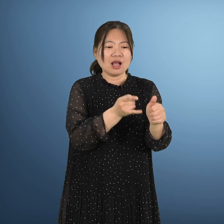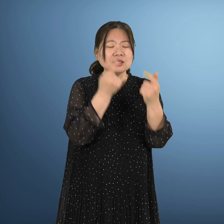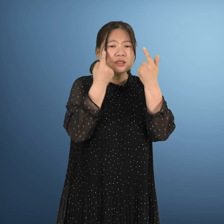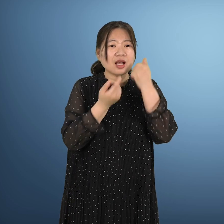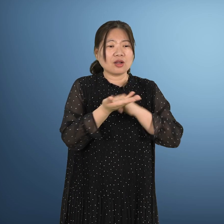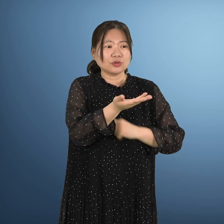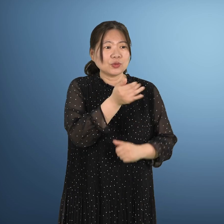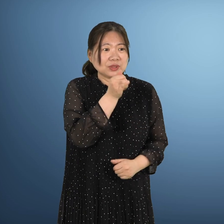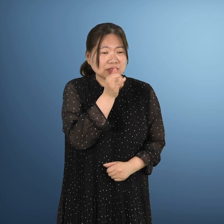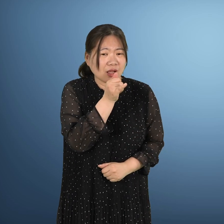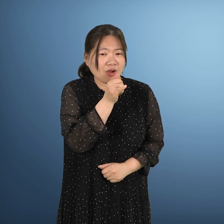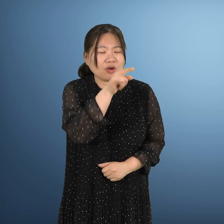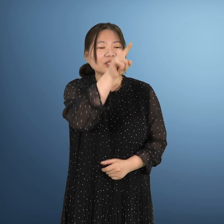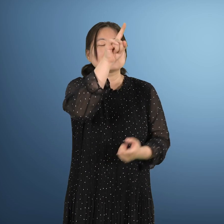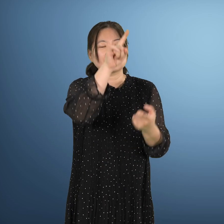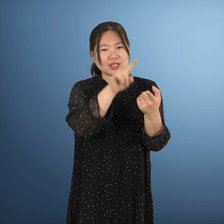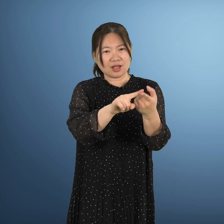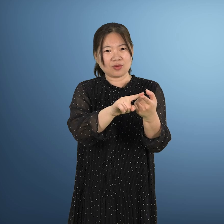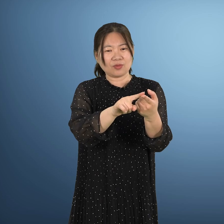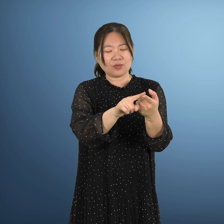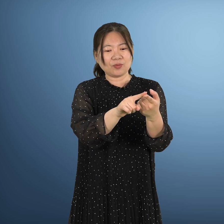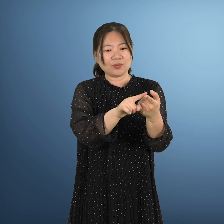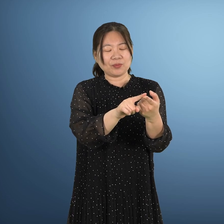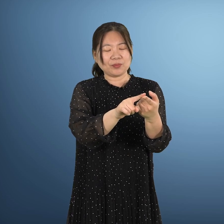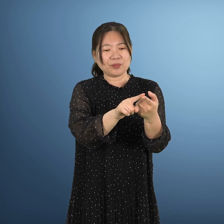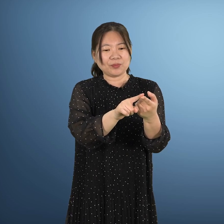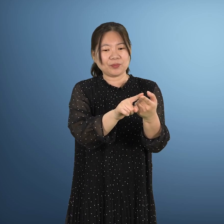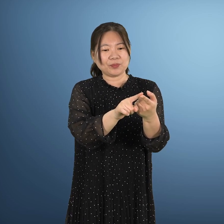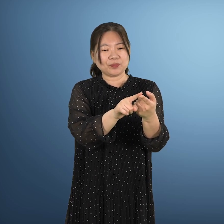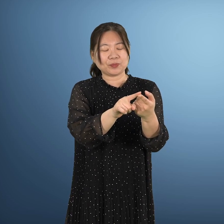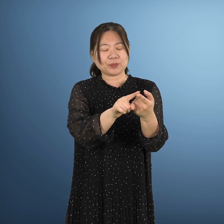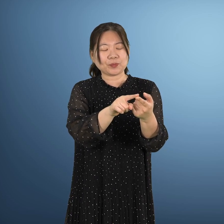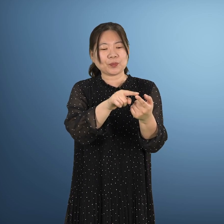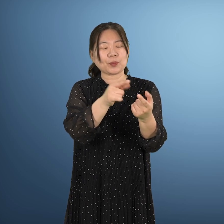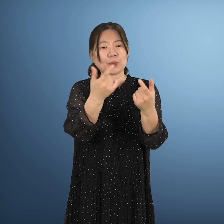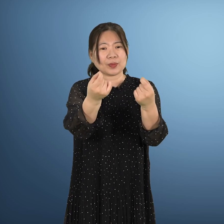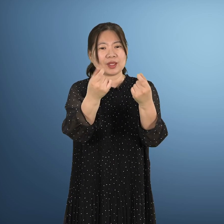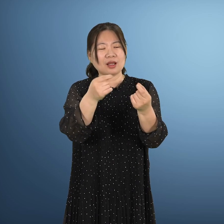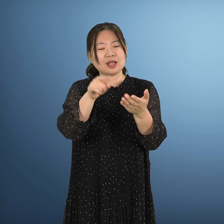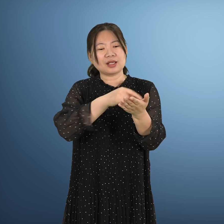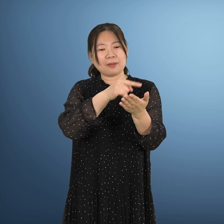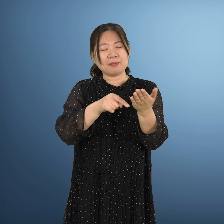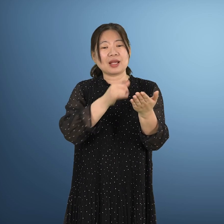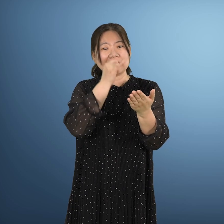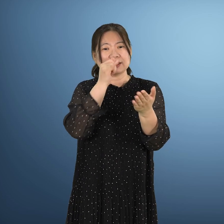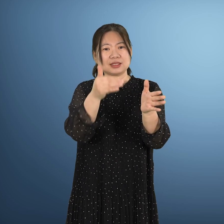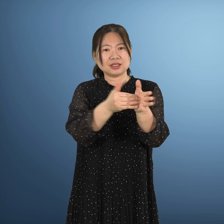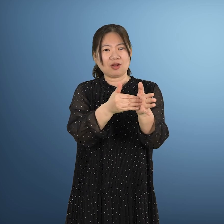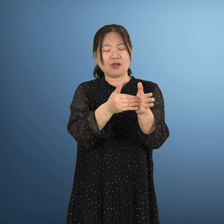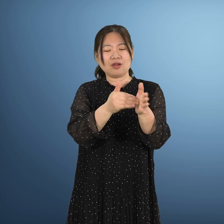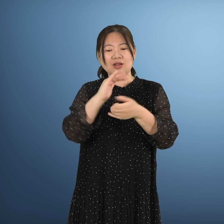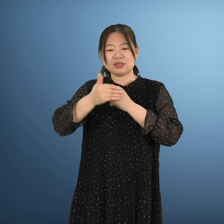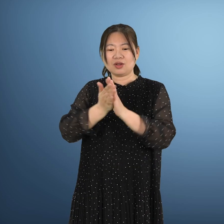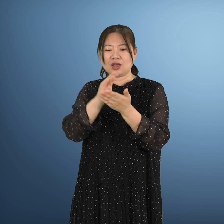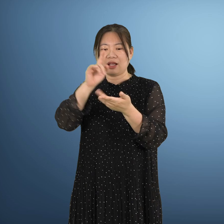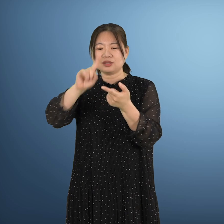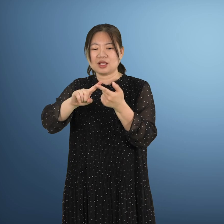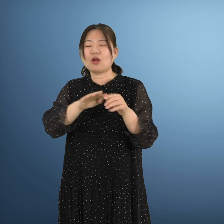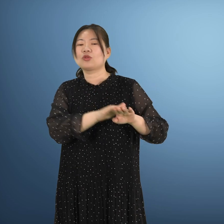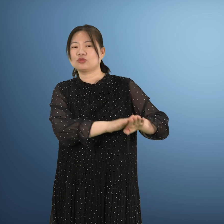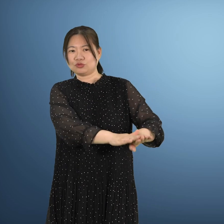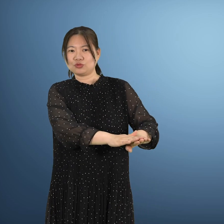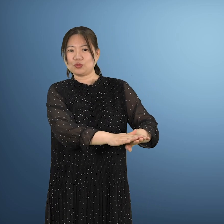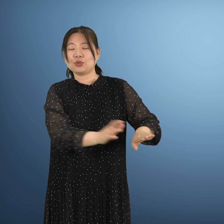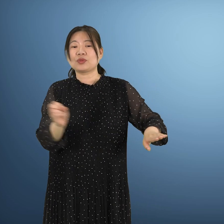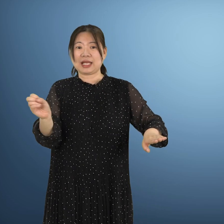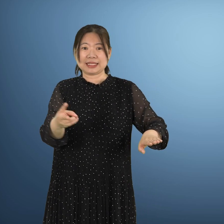상해를 입힌 그대로 그에게 그렇게 할 것이며. 자, 이 본문을 그대로 좀